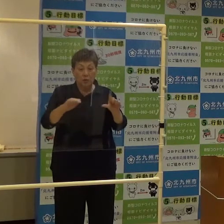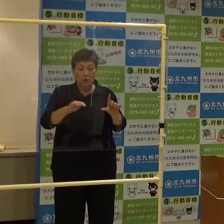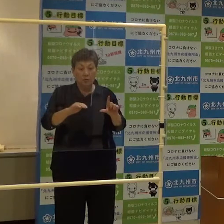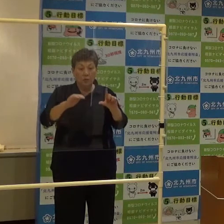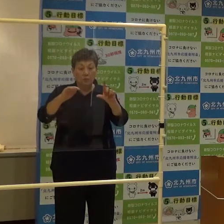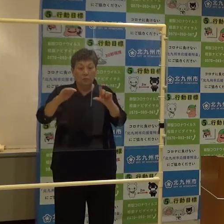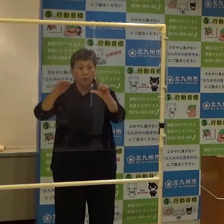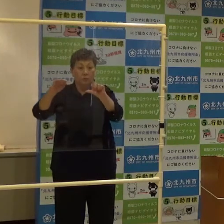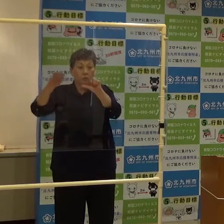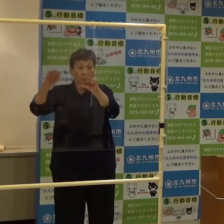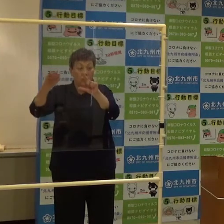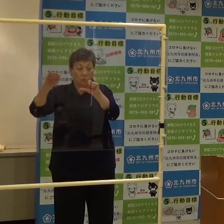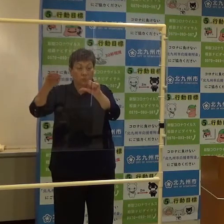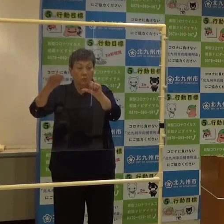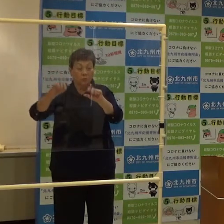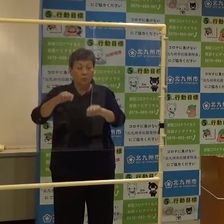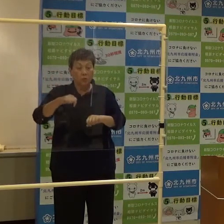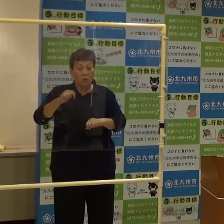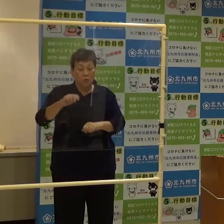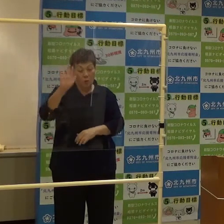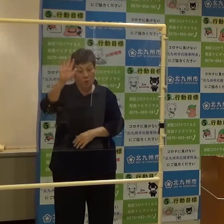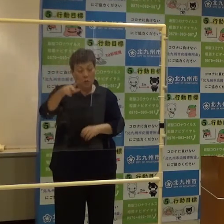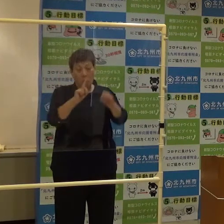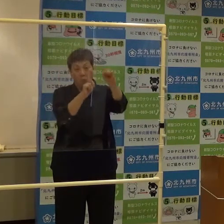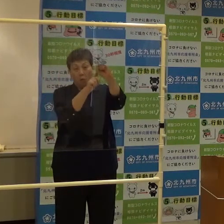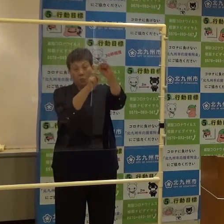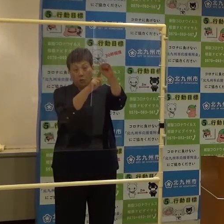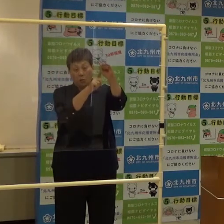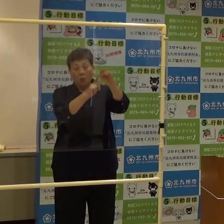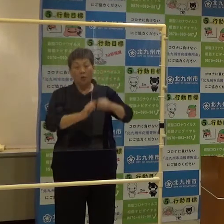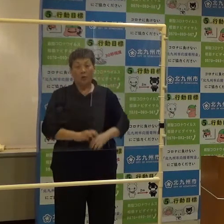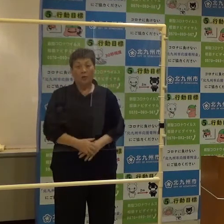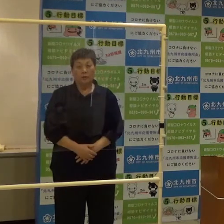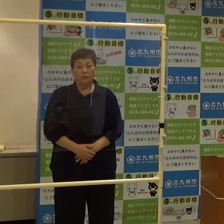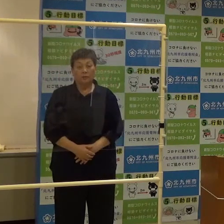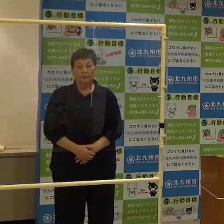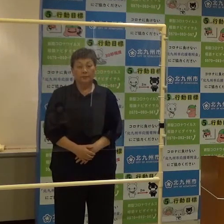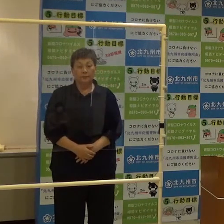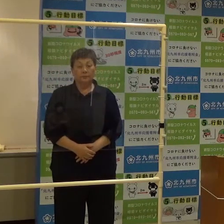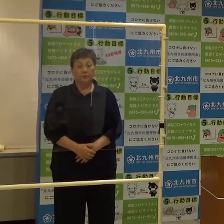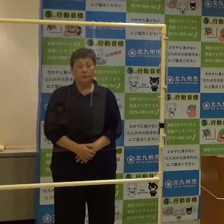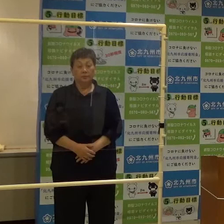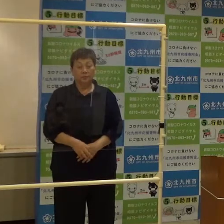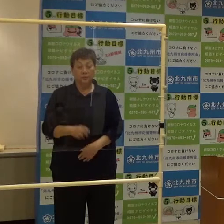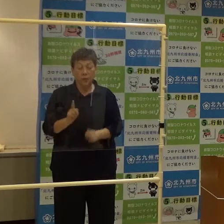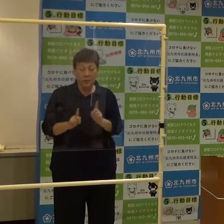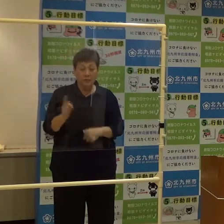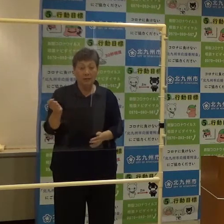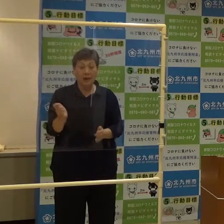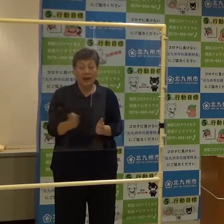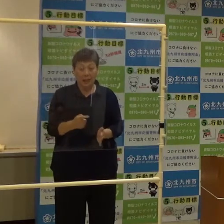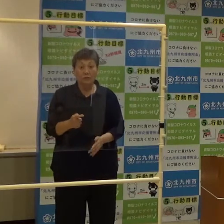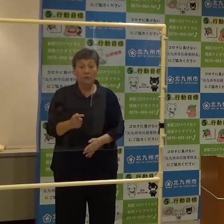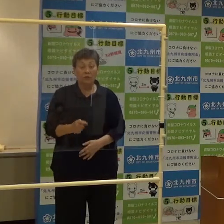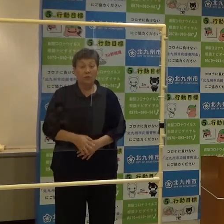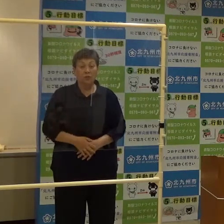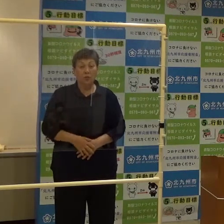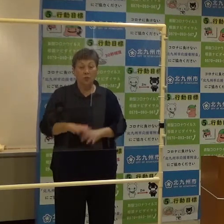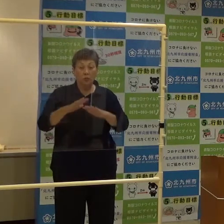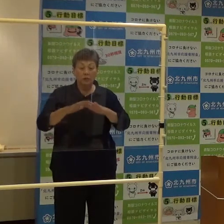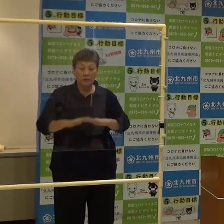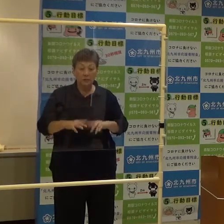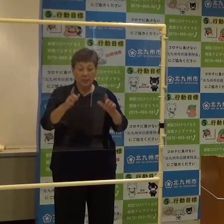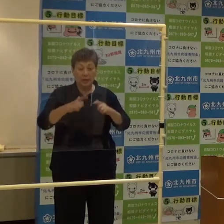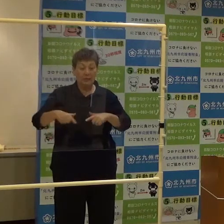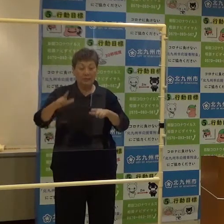上げていく、これが本市のこれからの目標であります。そして一日でも早くかつての平穏な